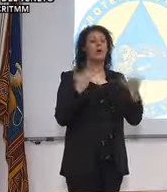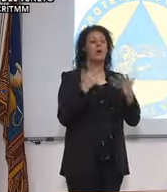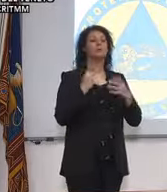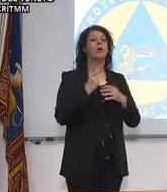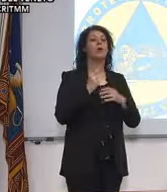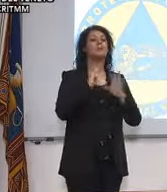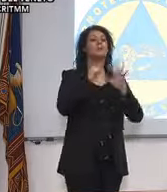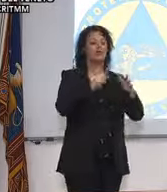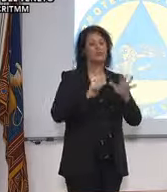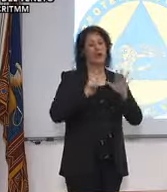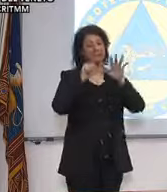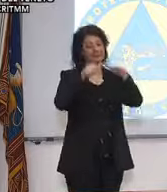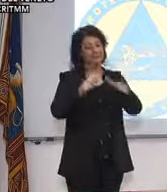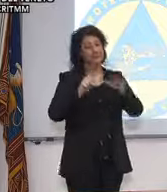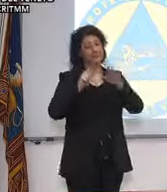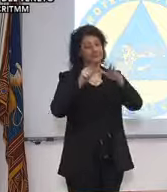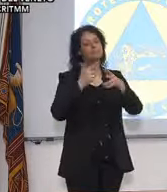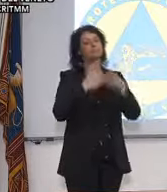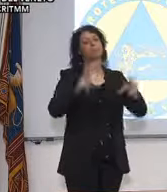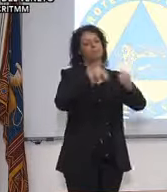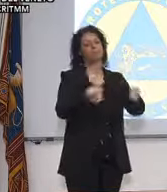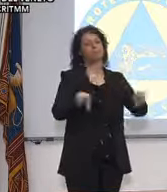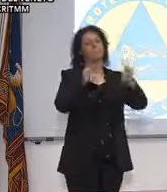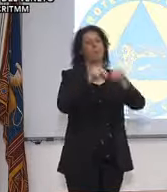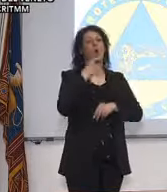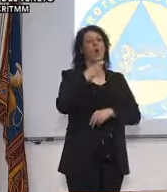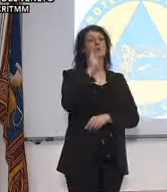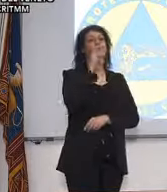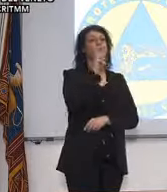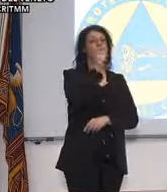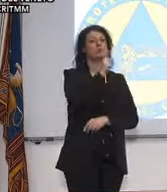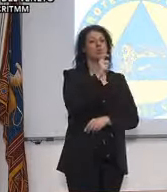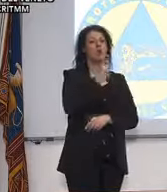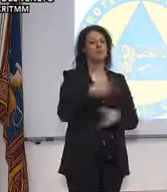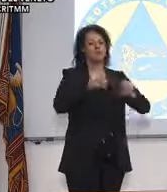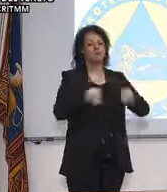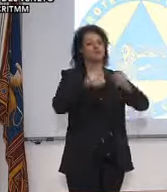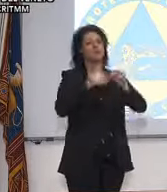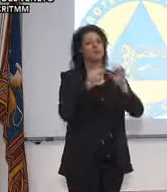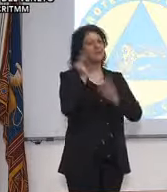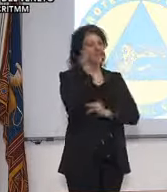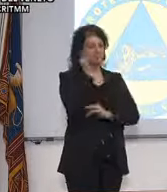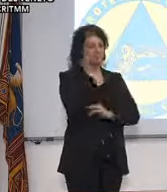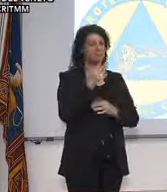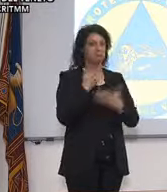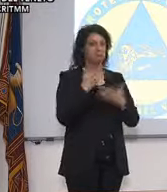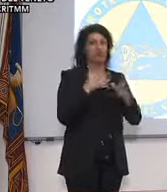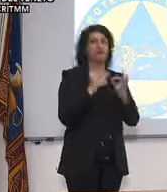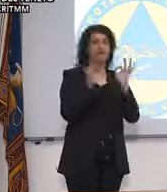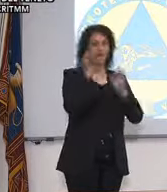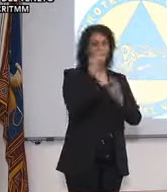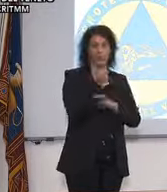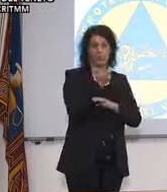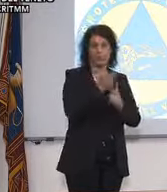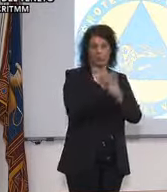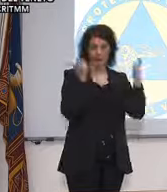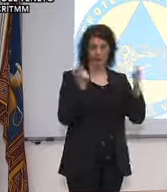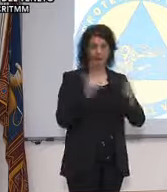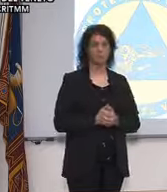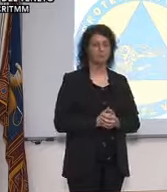tamponi e quindi ogni 20 giorni controllati, 20-15 giorni. E infatti sono stati fatti un po' di tamponi in più, a riscontro appunto